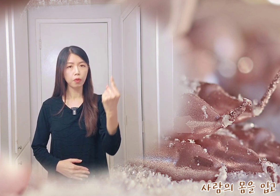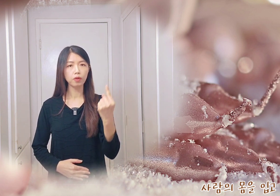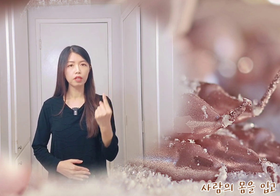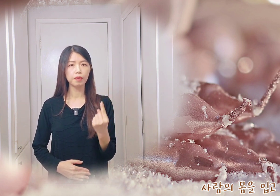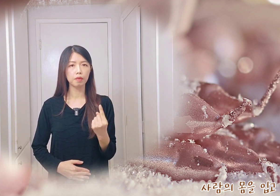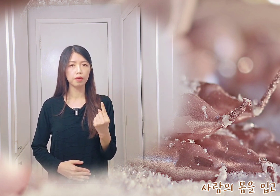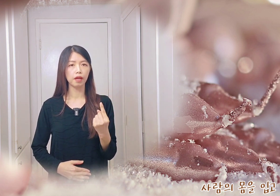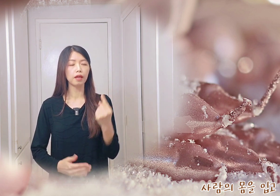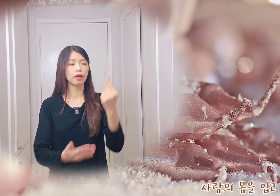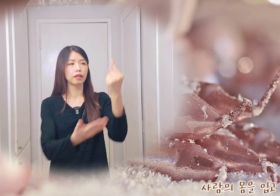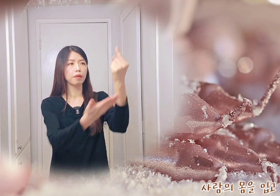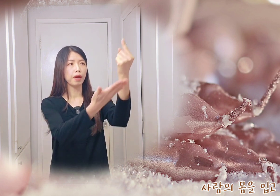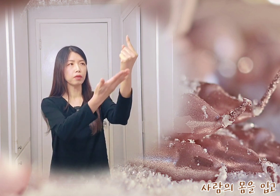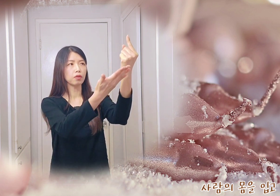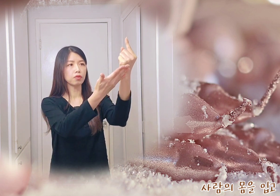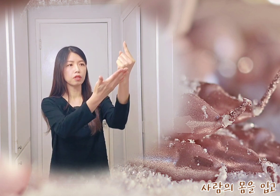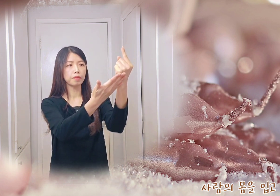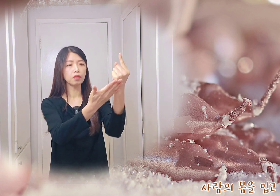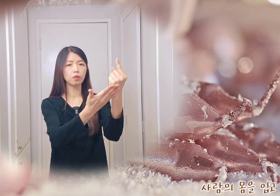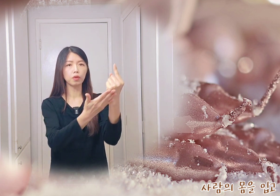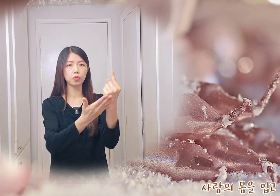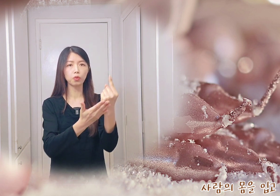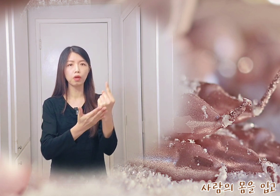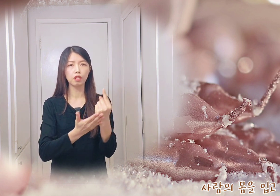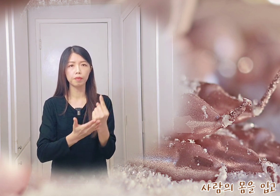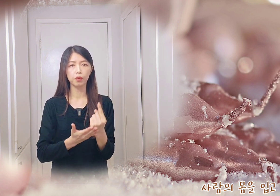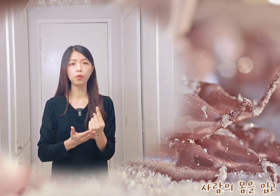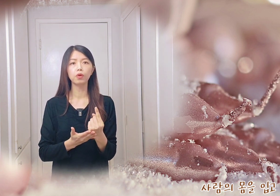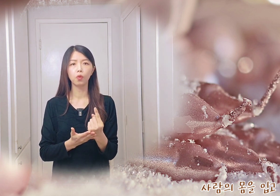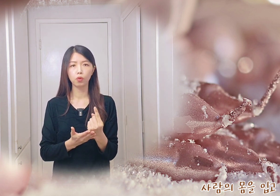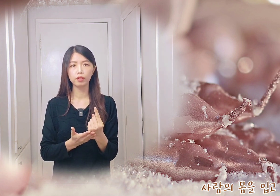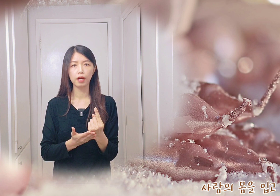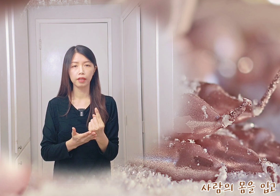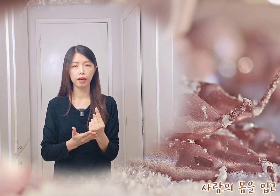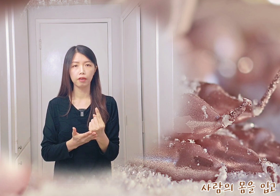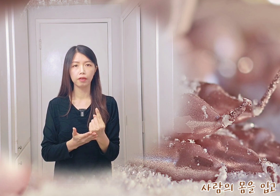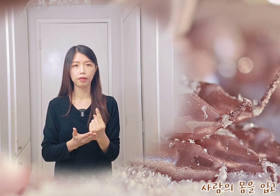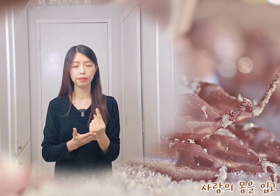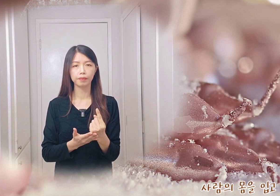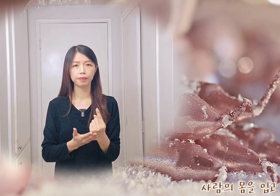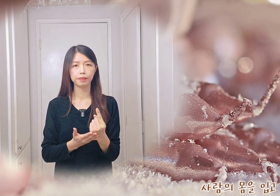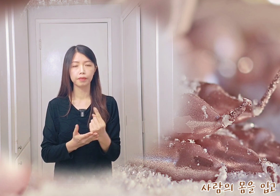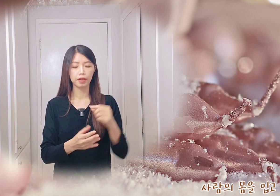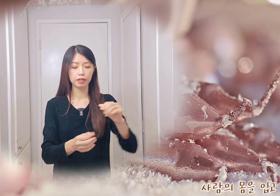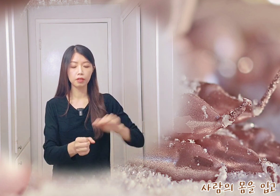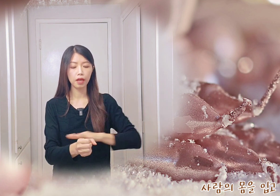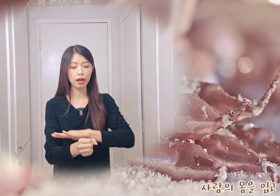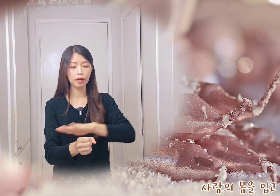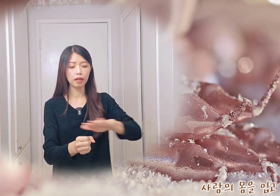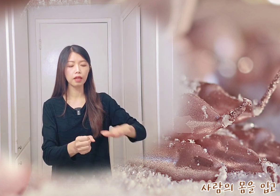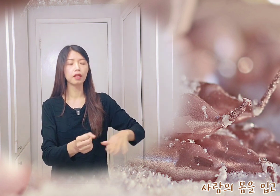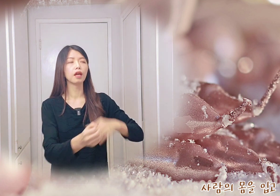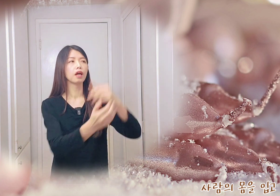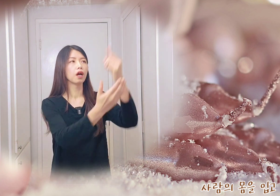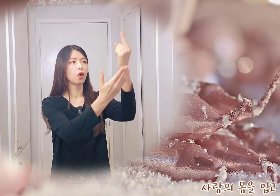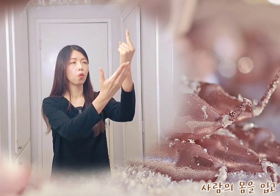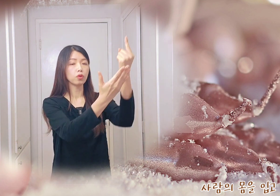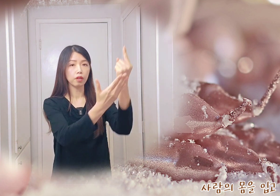오게 표현하시면 됩니다. 이때 받쳐주시면 좀 더 존경의 의미로 오시다가 돼요. 그래서